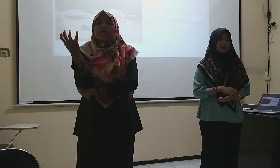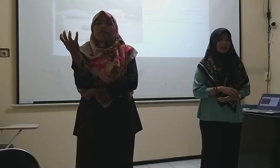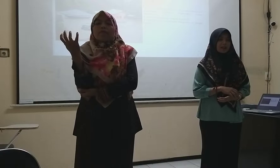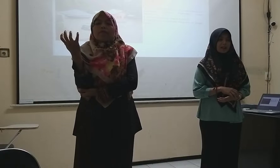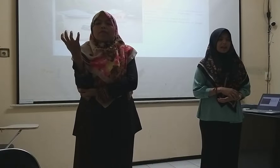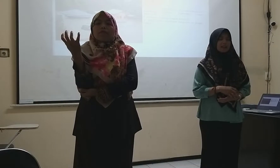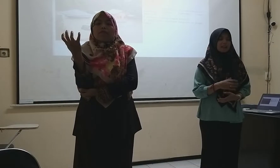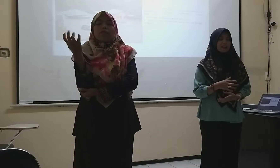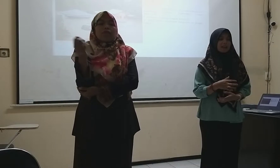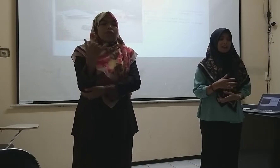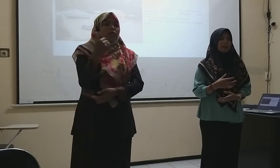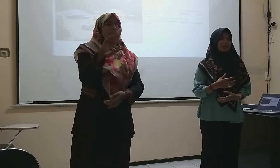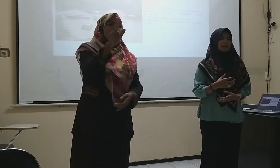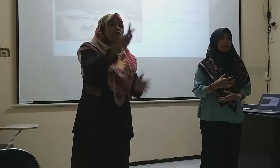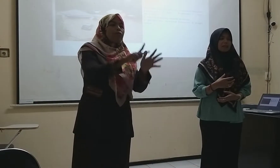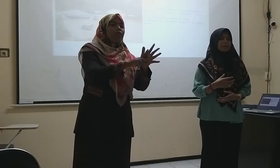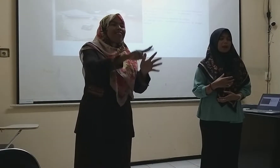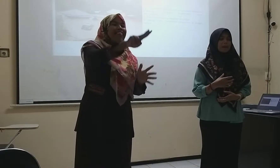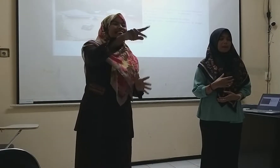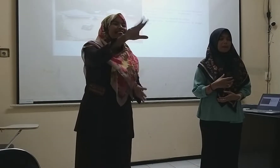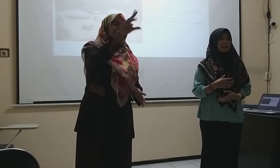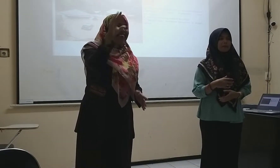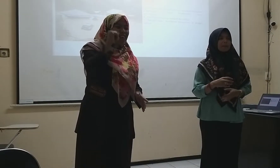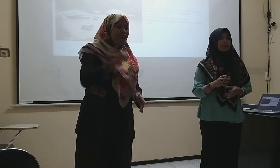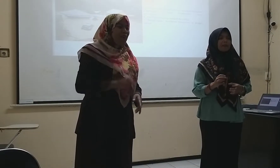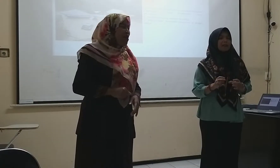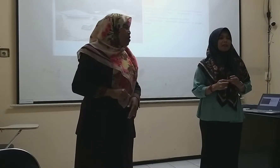kedua adalah kita